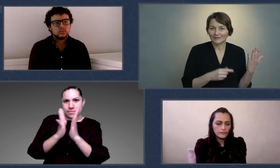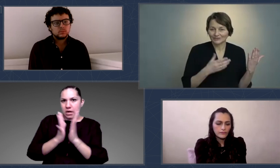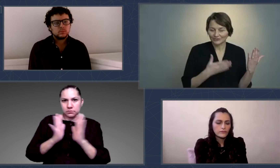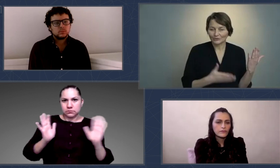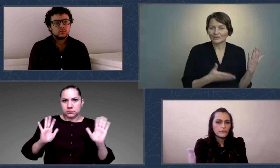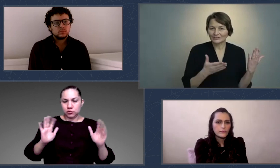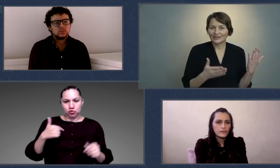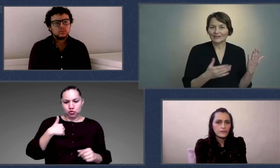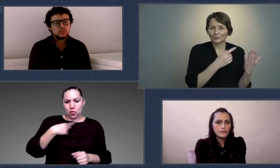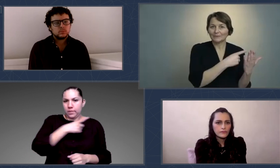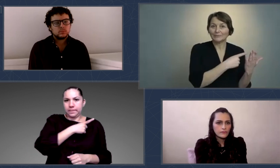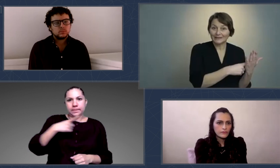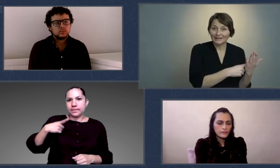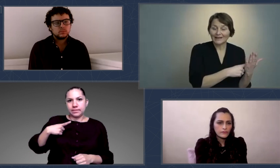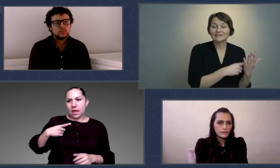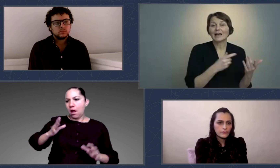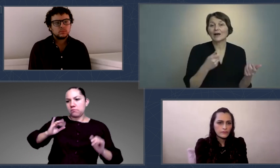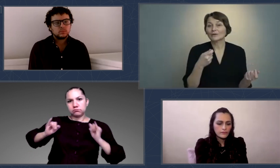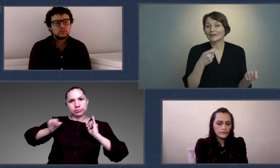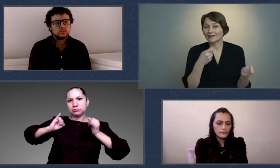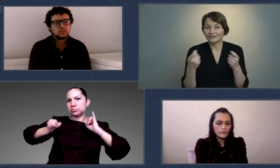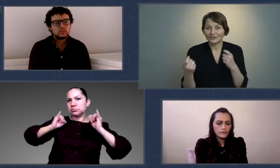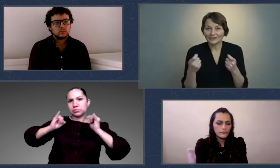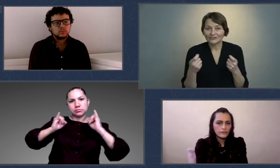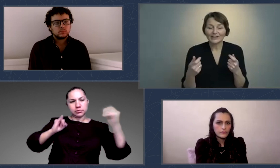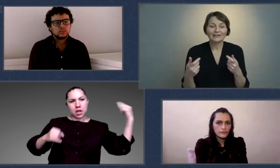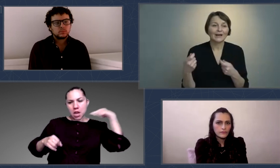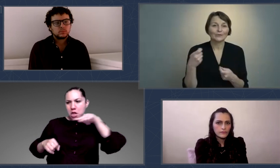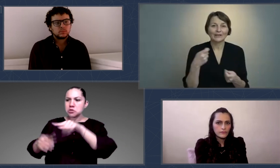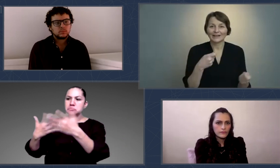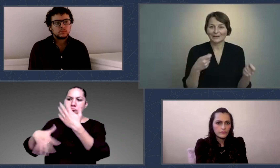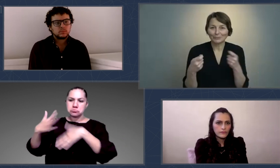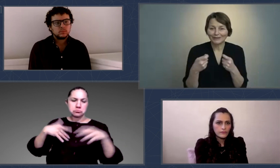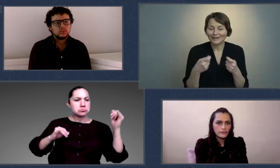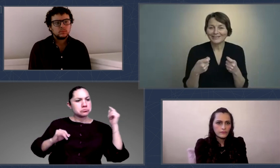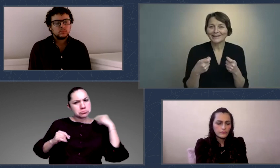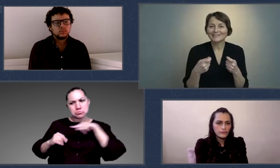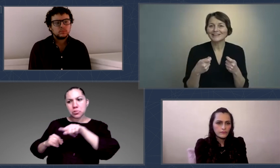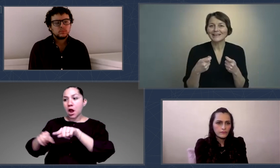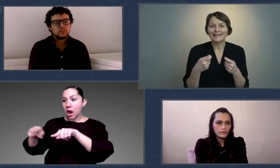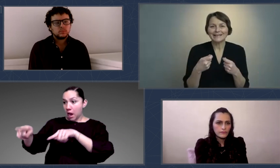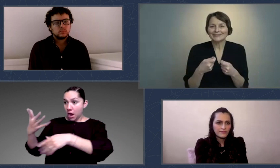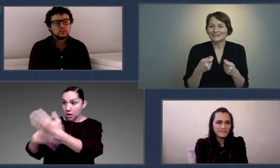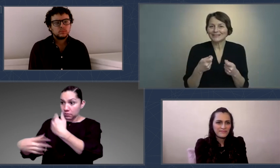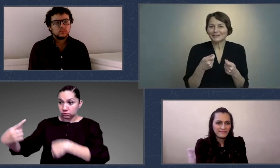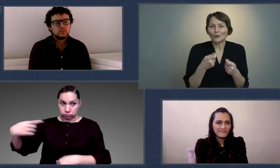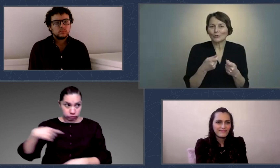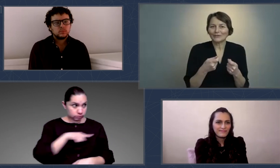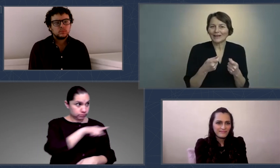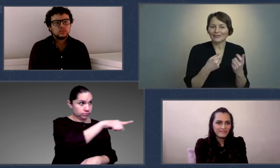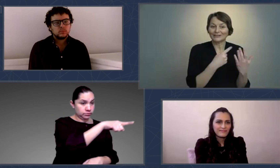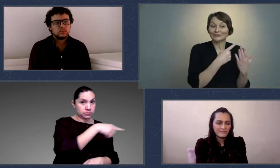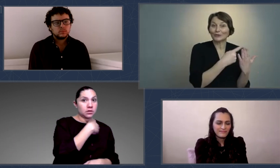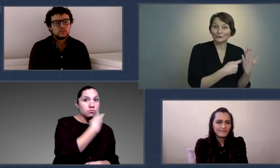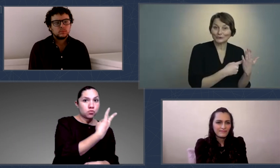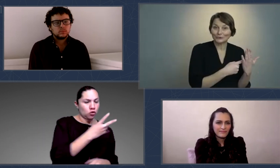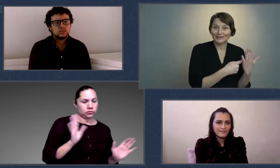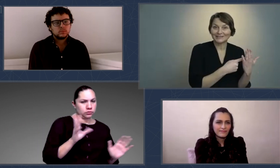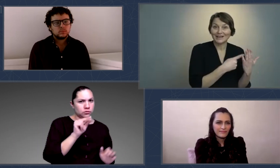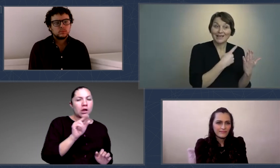ocurre que los dos niños se meten en un problema terrible, en un pleito terrible. El código de